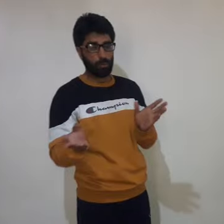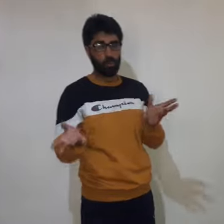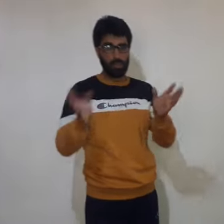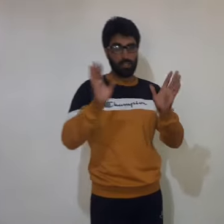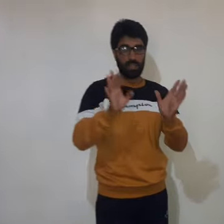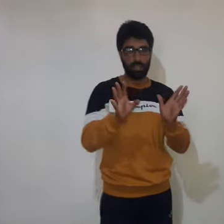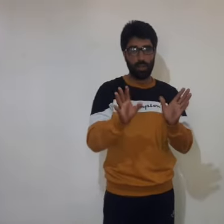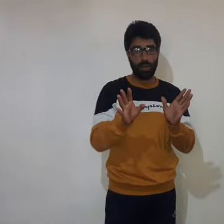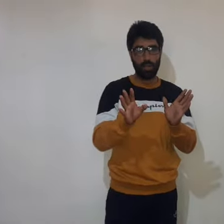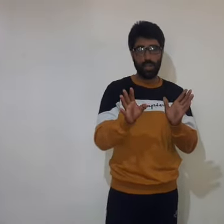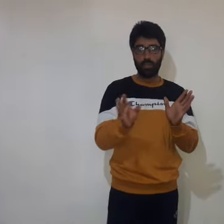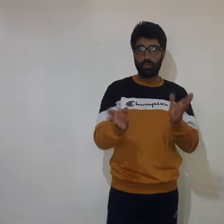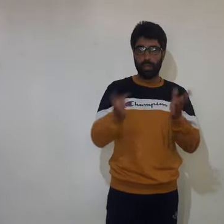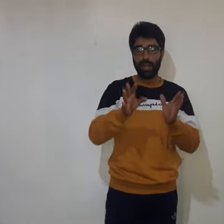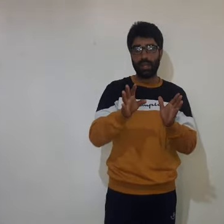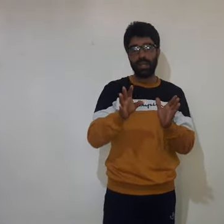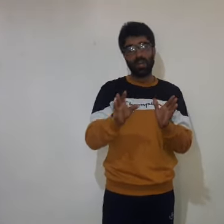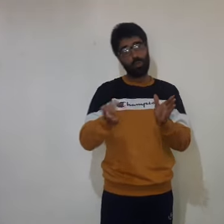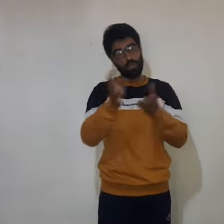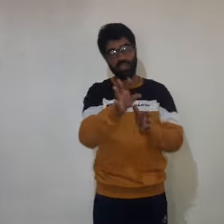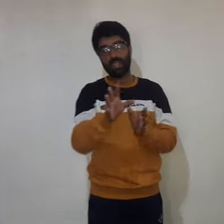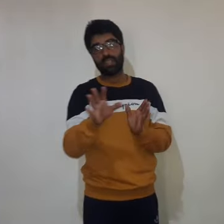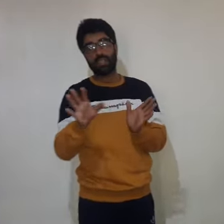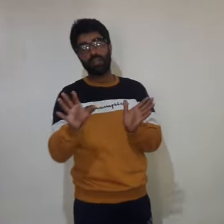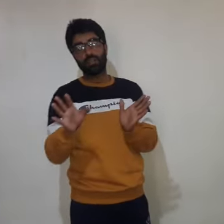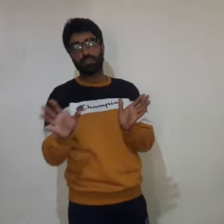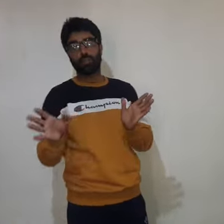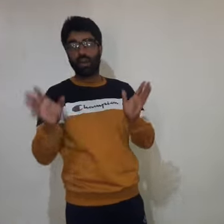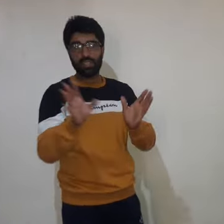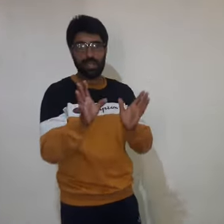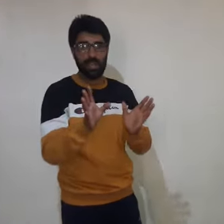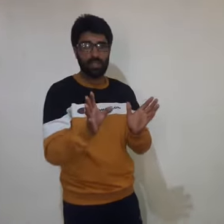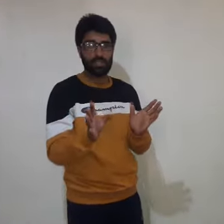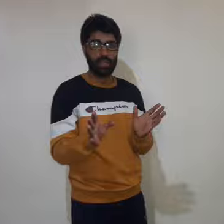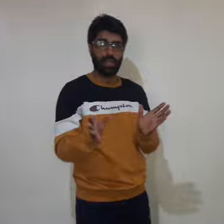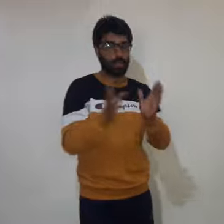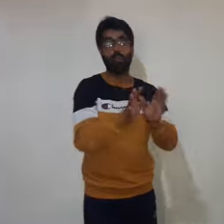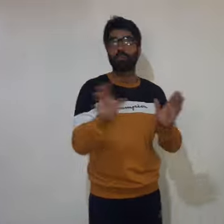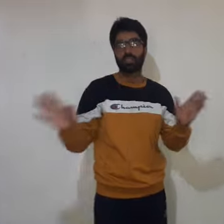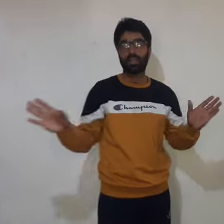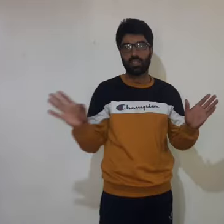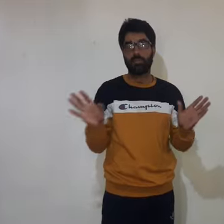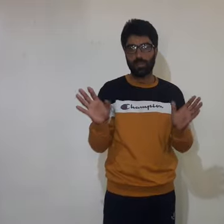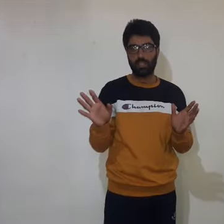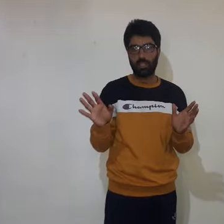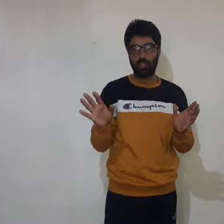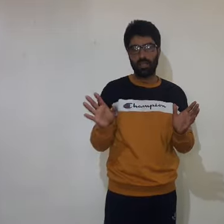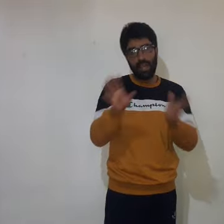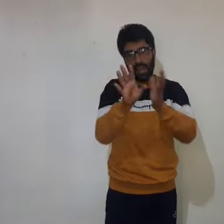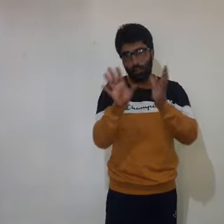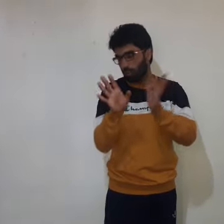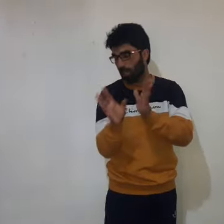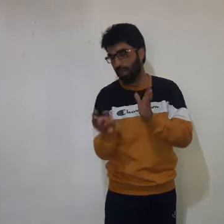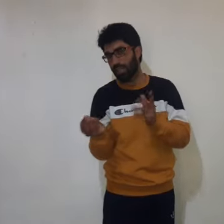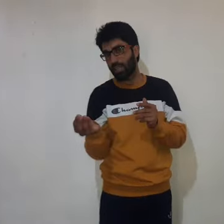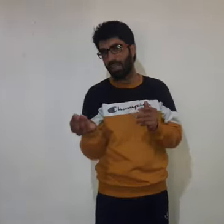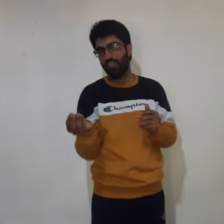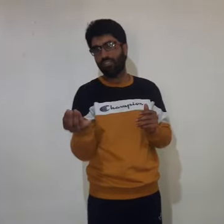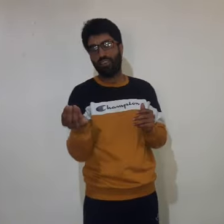को अच्छी तरह से धोएंगे, सुखाएंगे। उस वजह से ये जो वायरस है ये खत्म हो जाता है इस कपड़े से। ये है दो तरीके इसके फैल